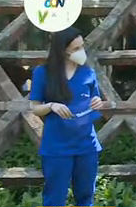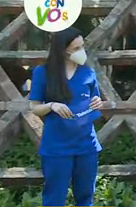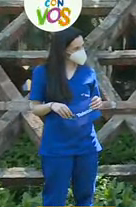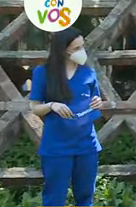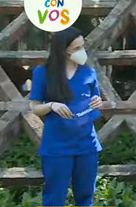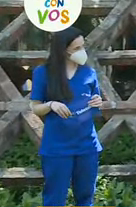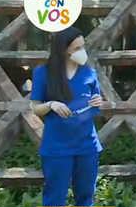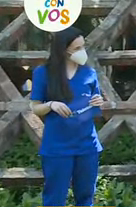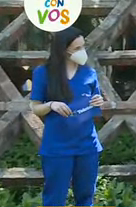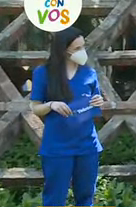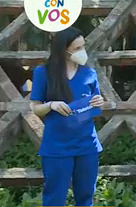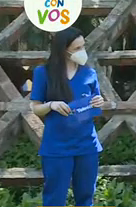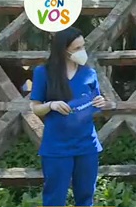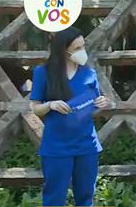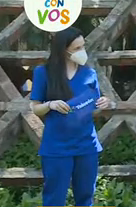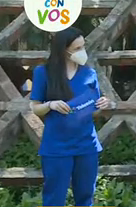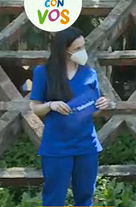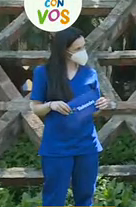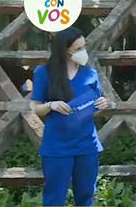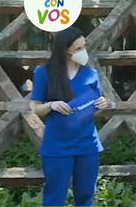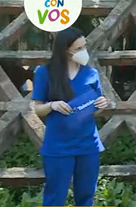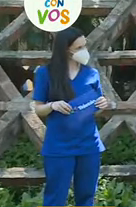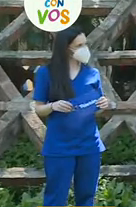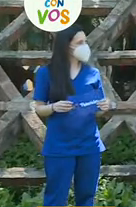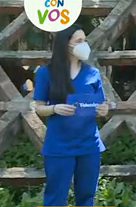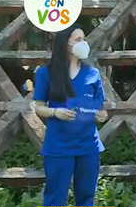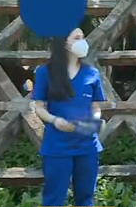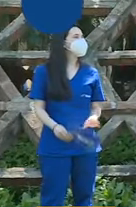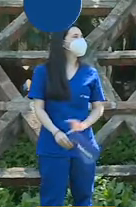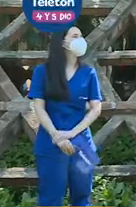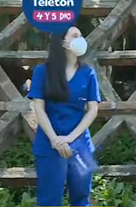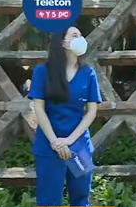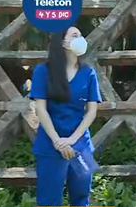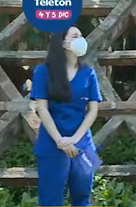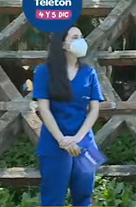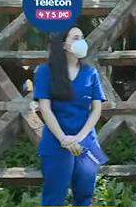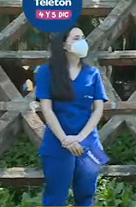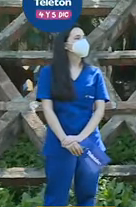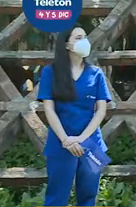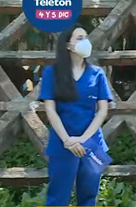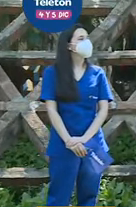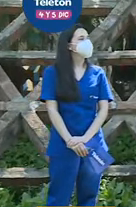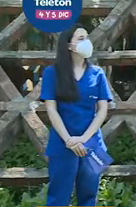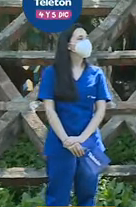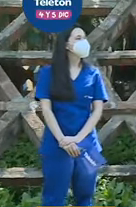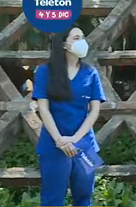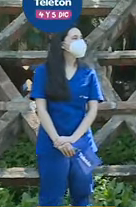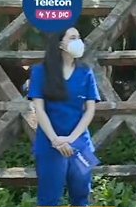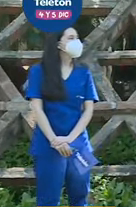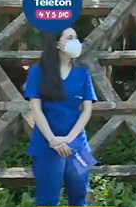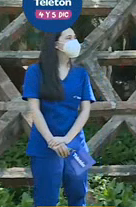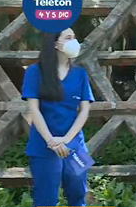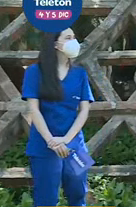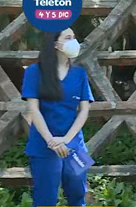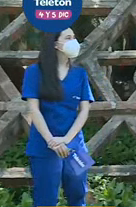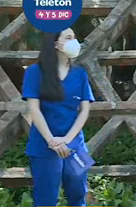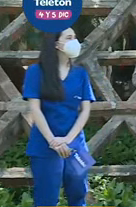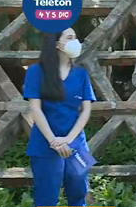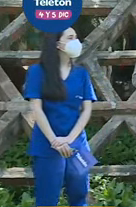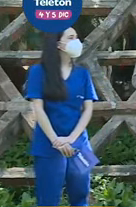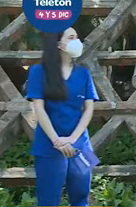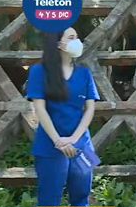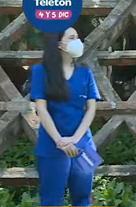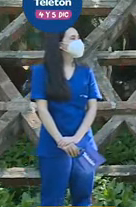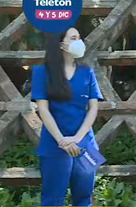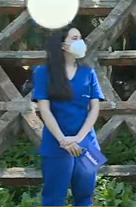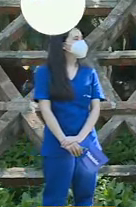40.135.118 guaraníes. Esa es la meta de este año, que es lo mismo que logramos alcanzar el año pasado. Muchas gracias.